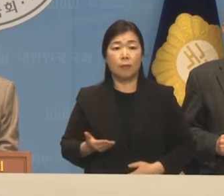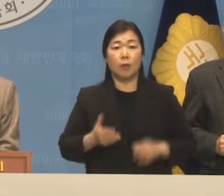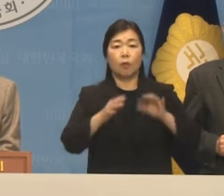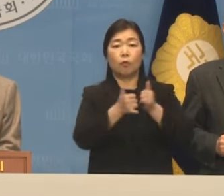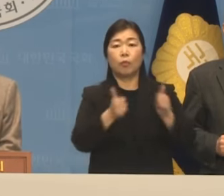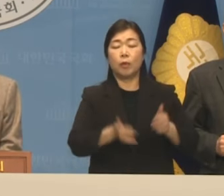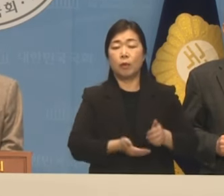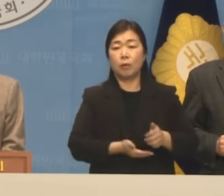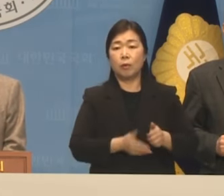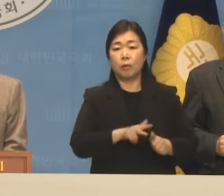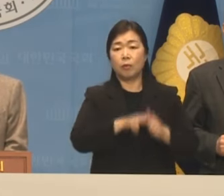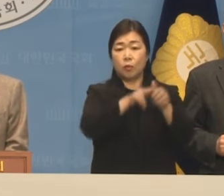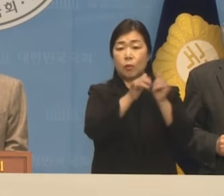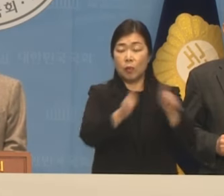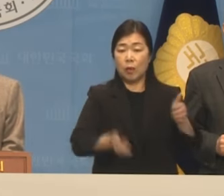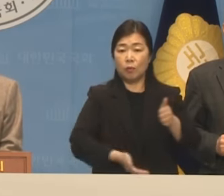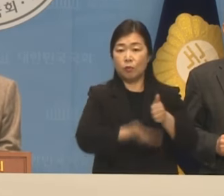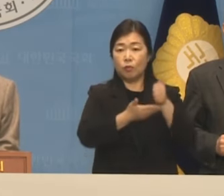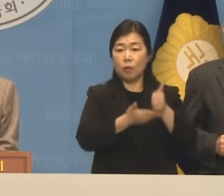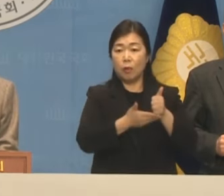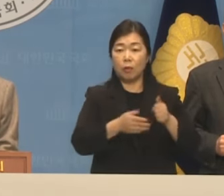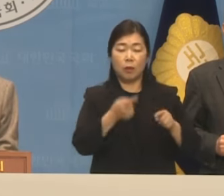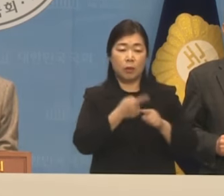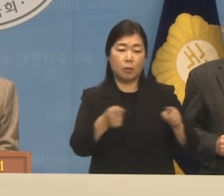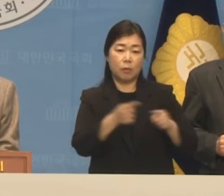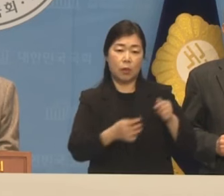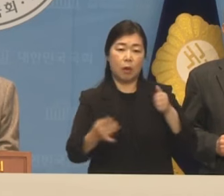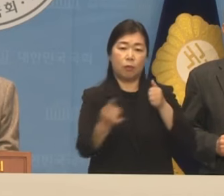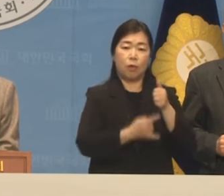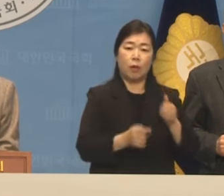국민후보 추천 심사위원회